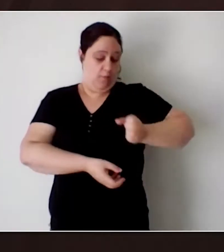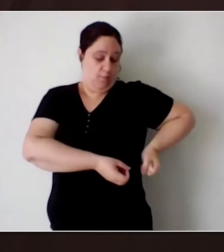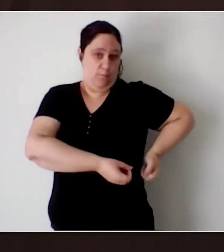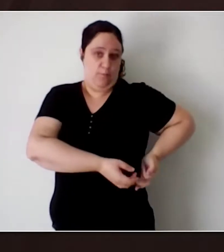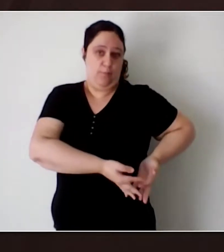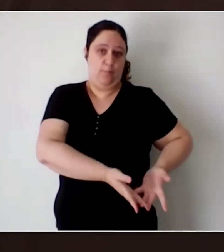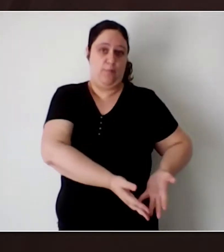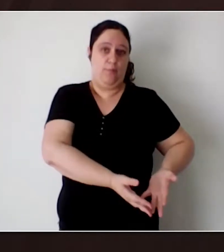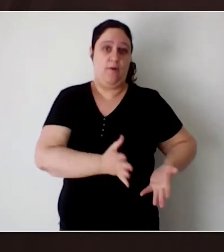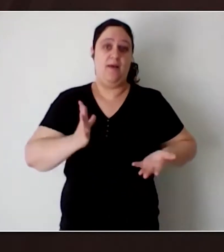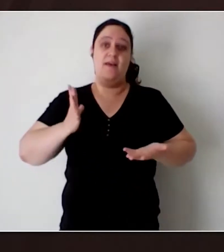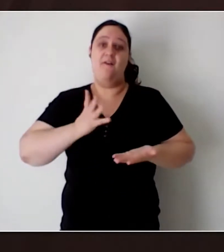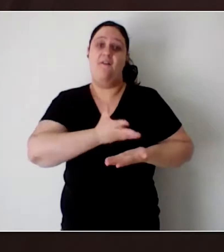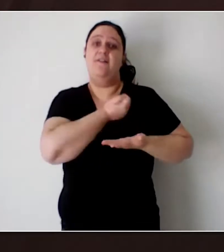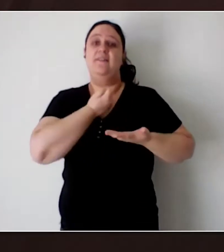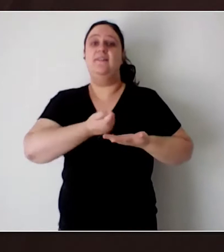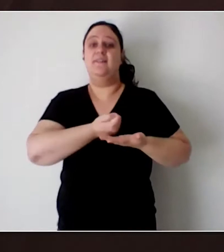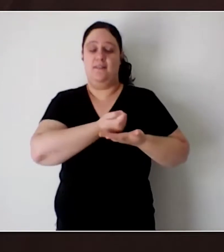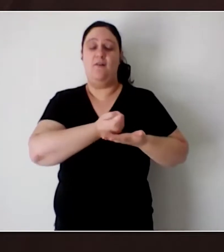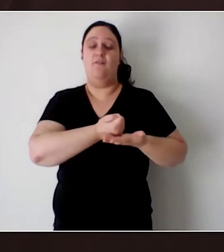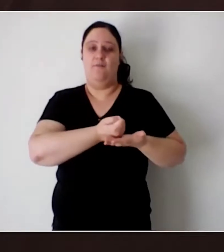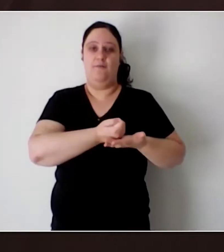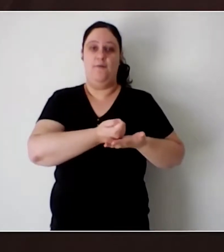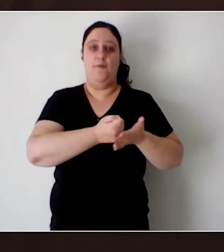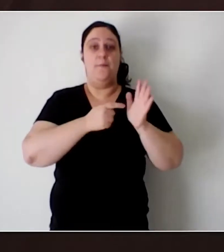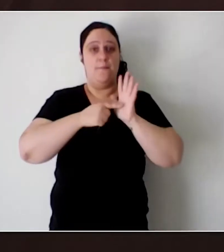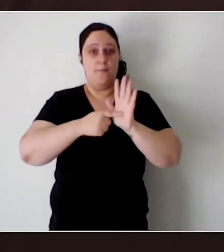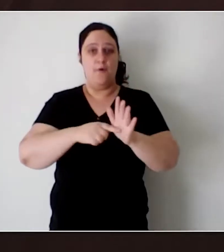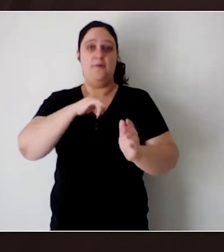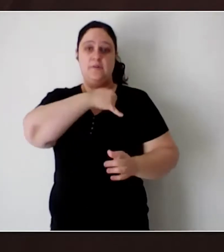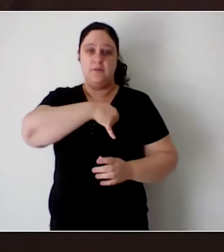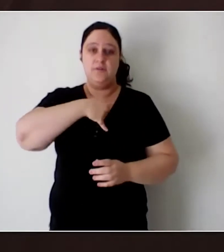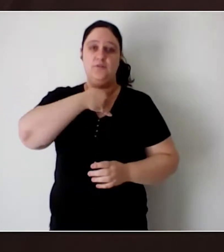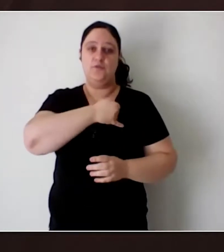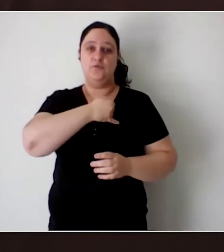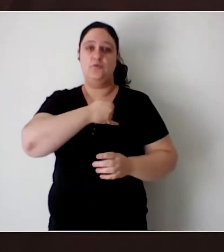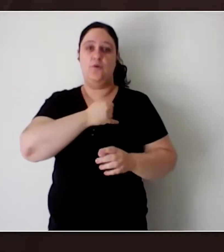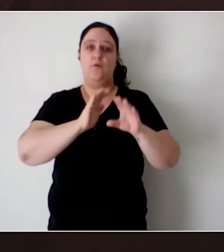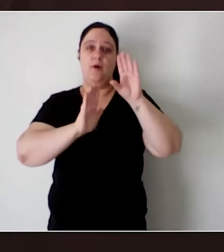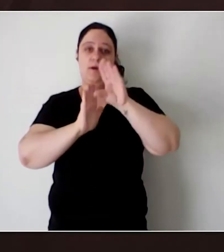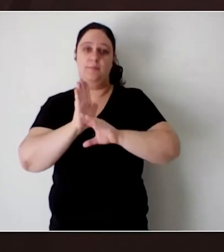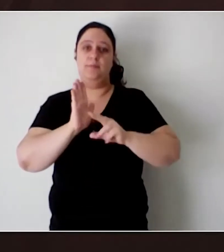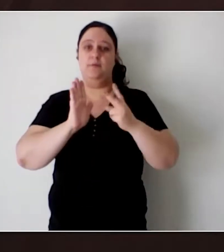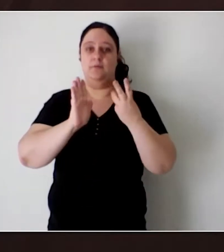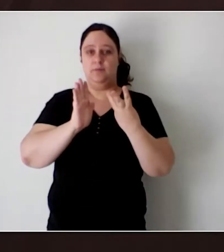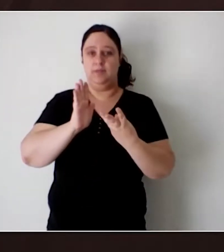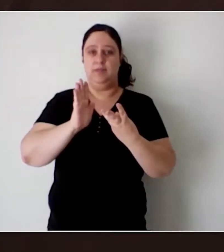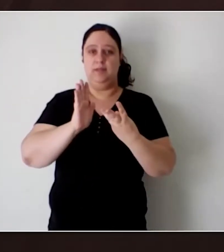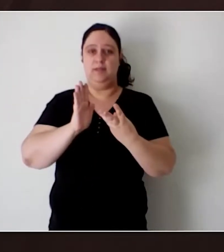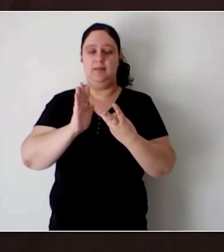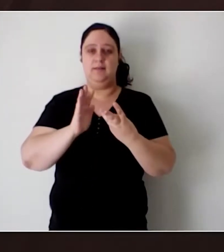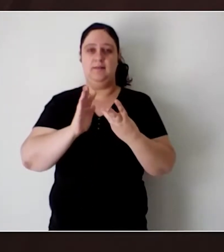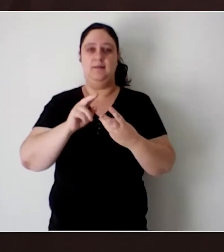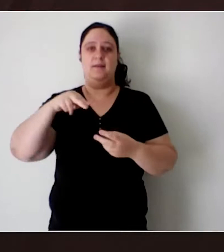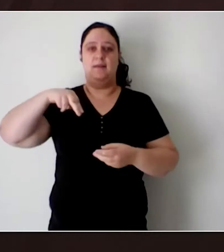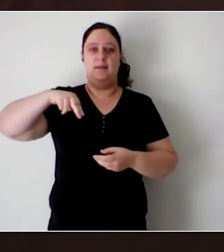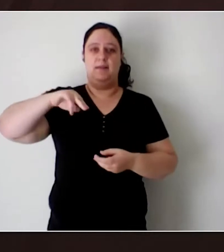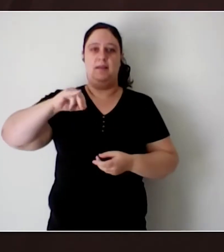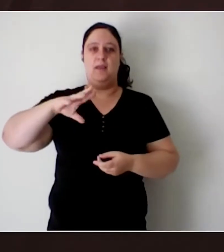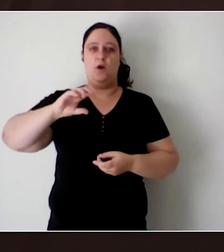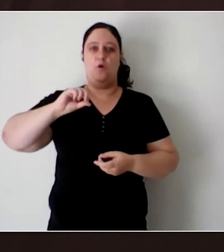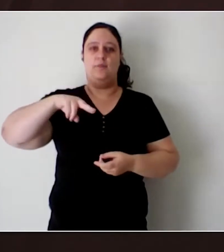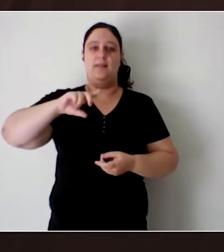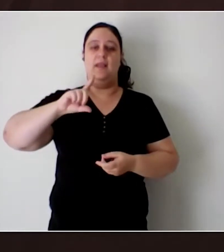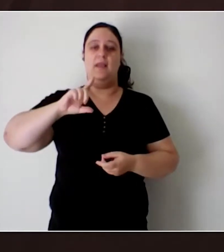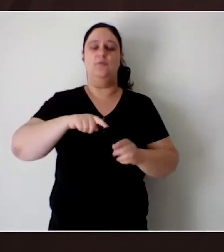Nós, em João 3, Nicodemos perguntava para Jesus: Jesus, o que eu tenho que fazer para fazer coisas que tu